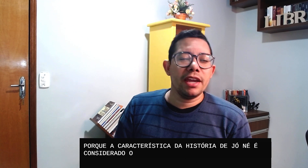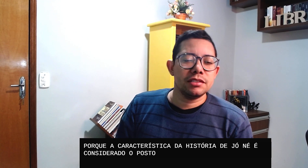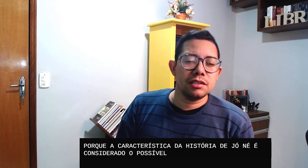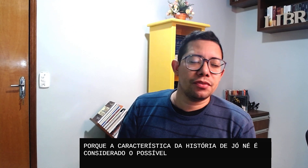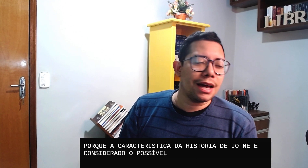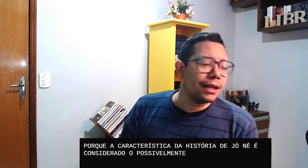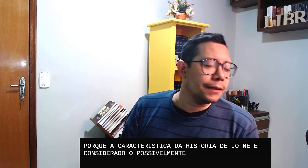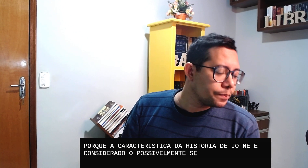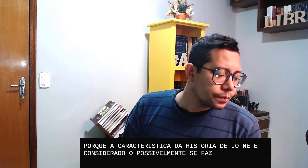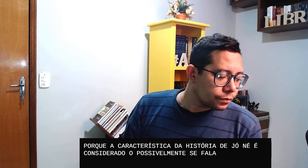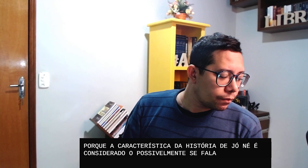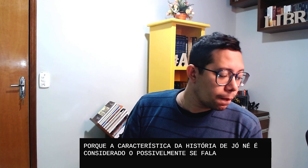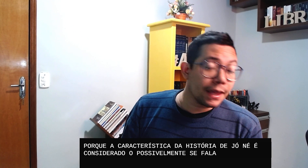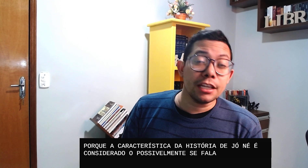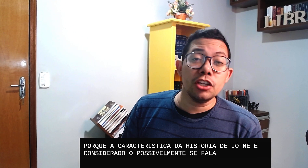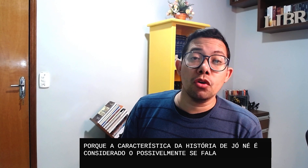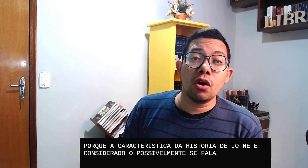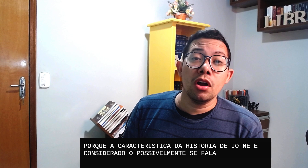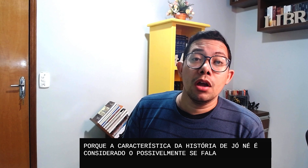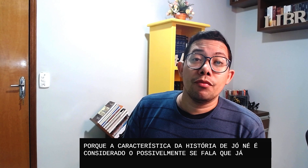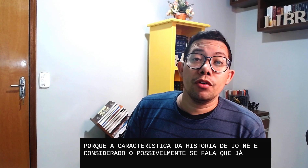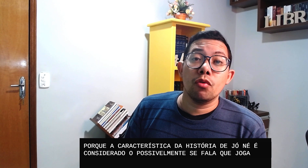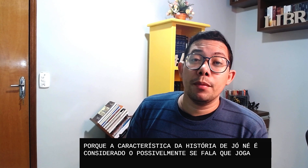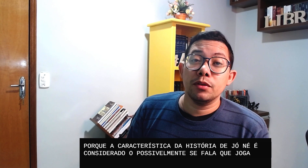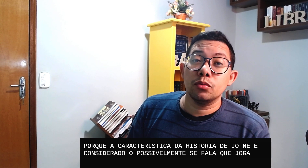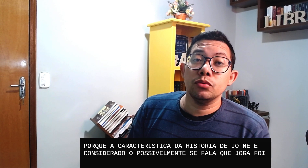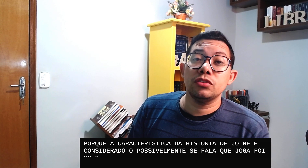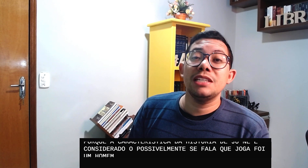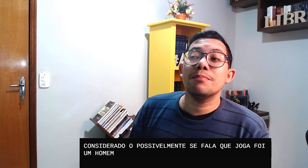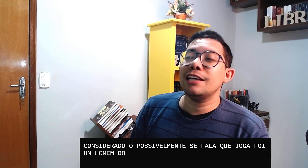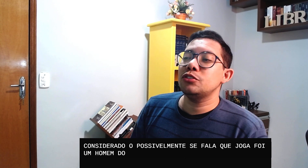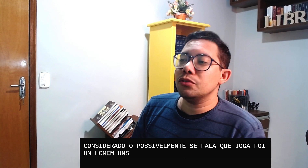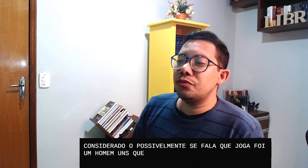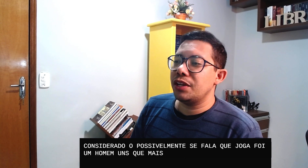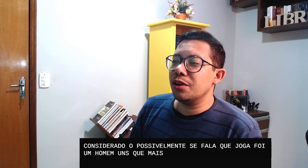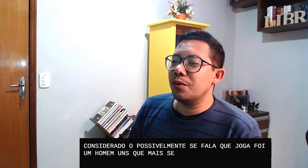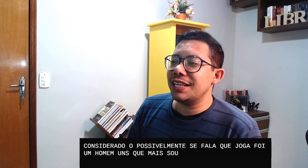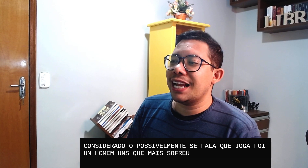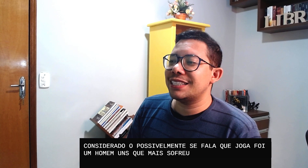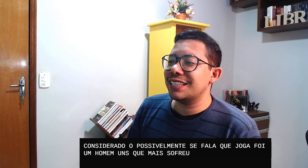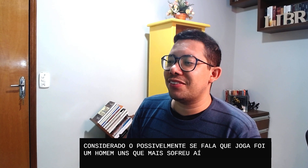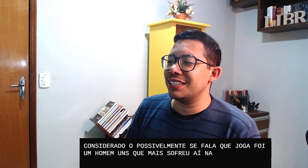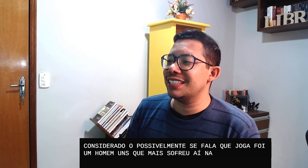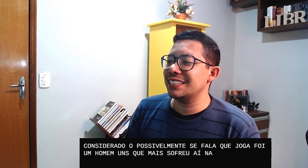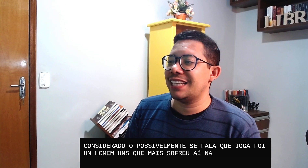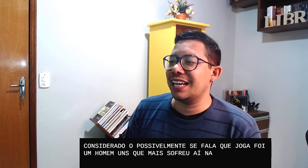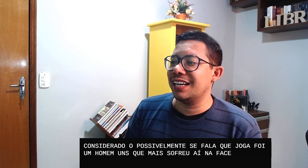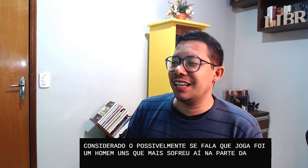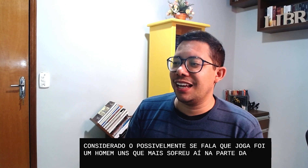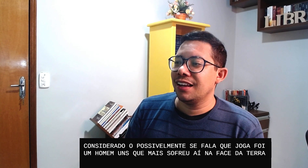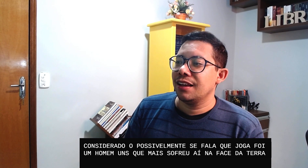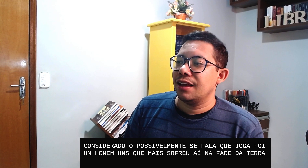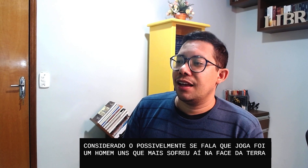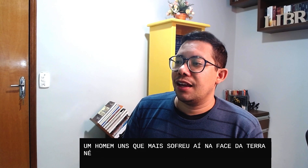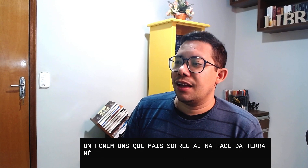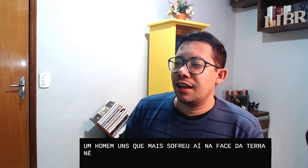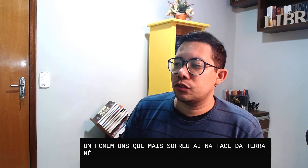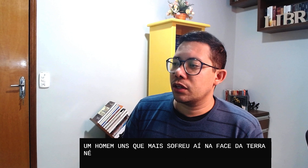se fala, que Jó foi um homem, um dos que mais sofreu aí na face da Terra, né? Só que a